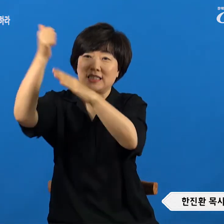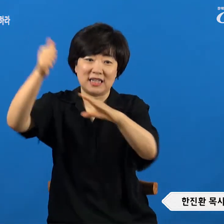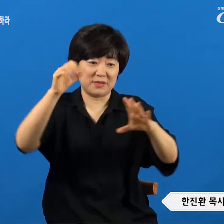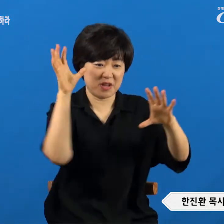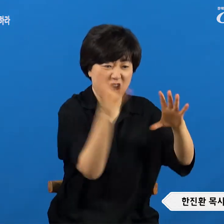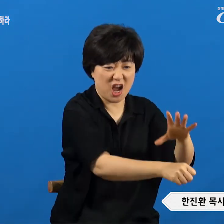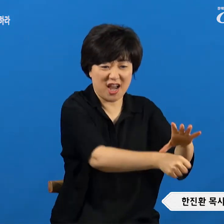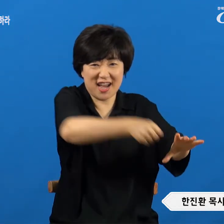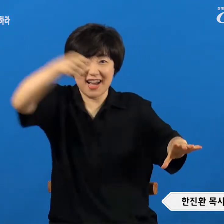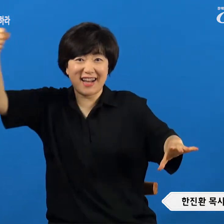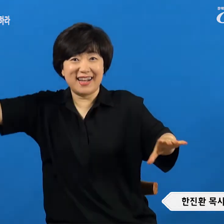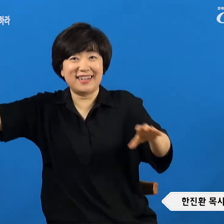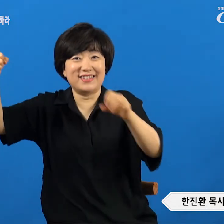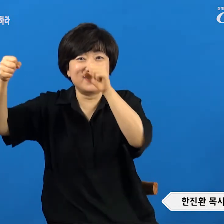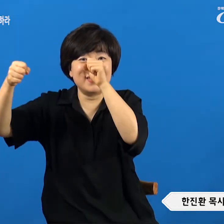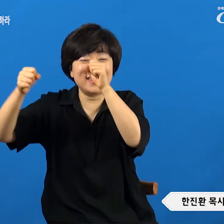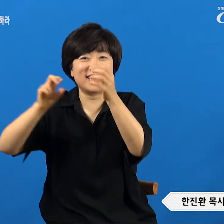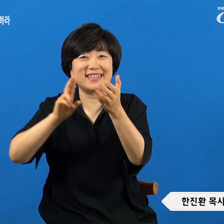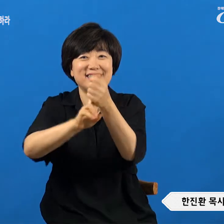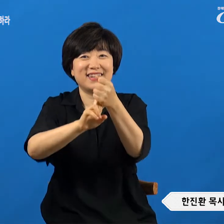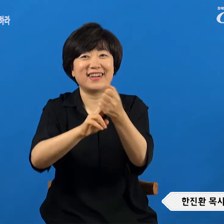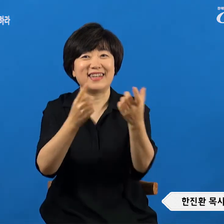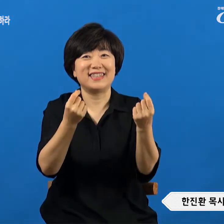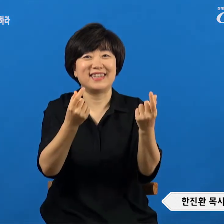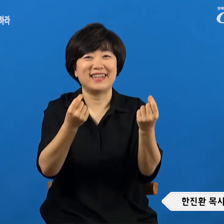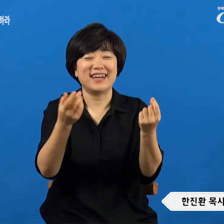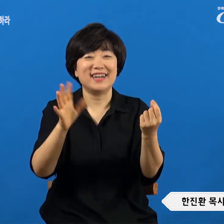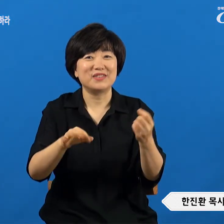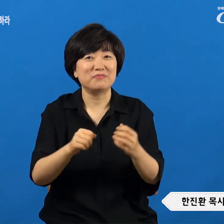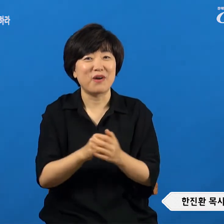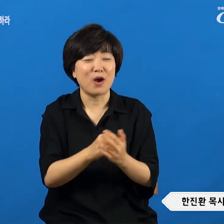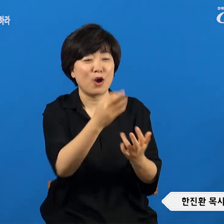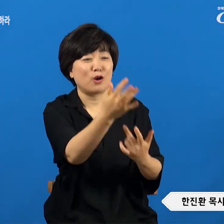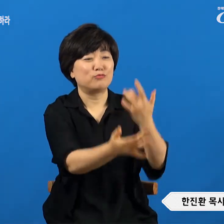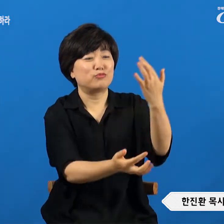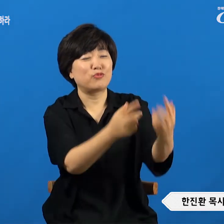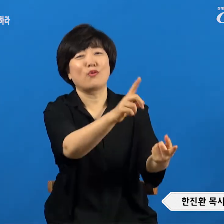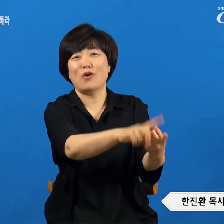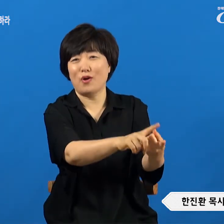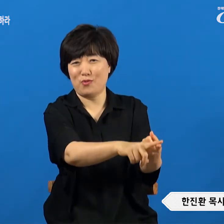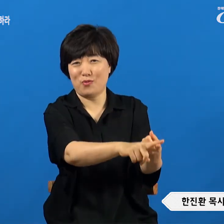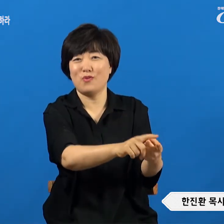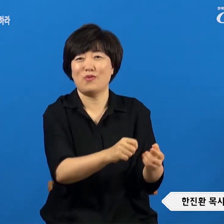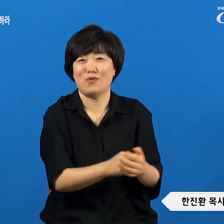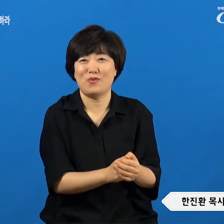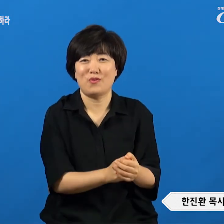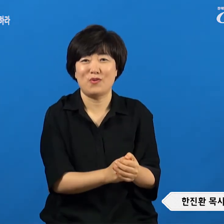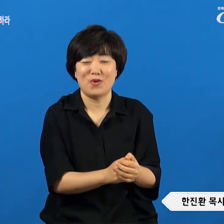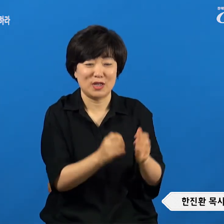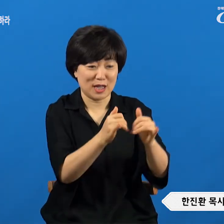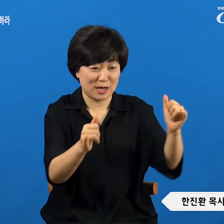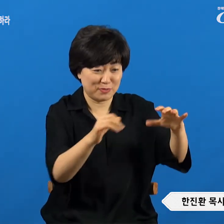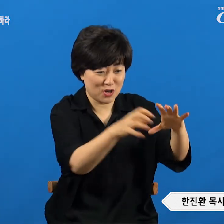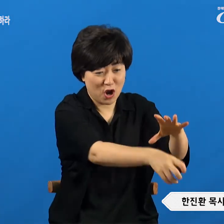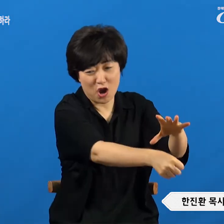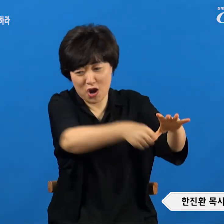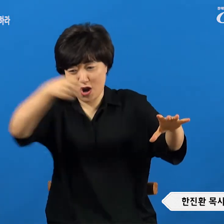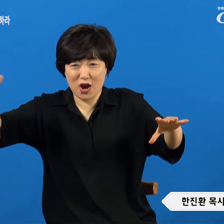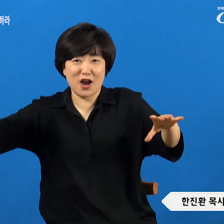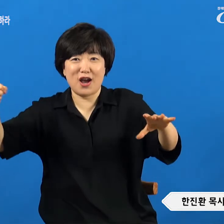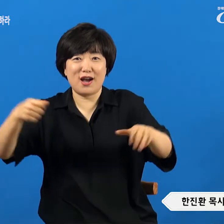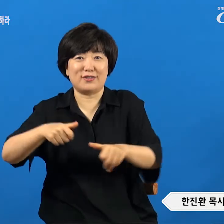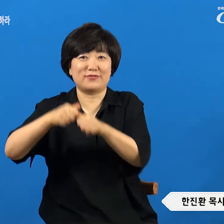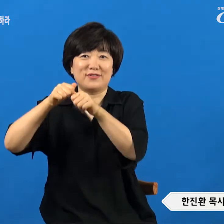게 기적일 것 같은데 하나님은 불을 그냥 꺼지게 하시지도 않으셨고 그 사람들을 불에서